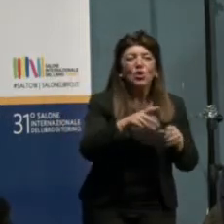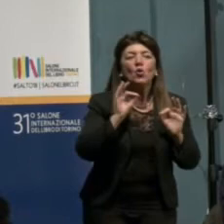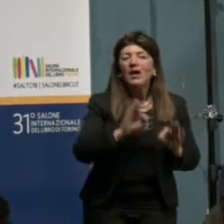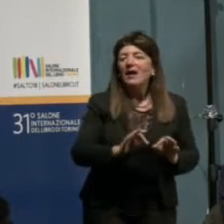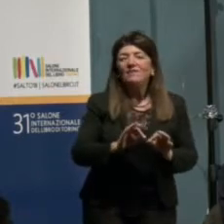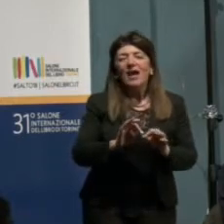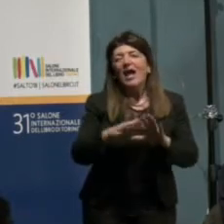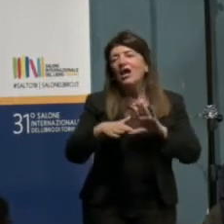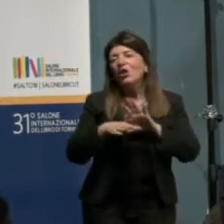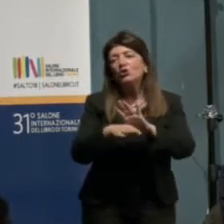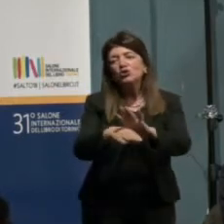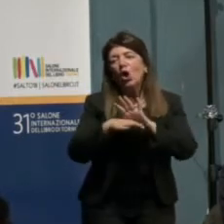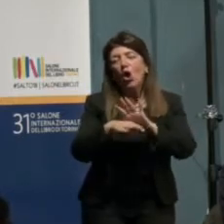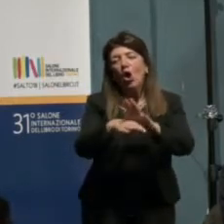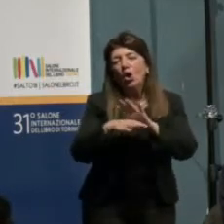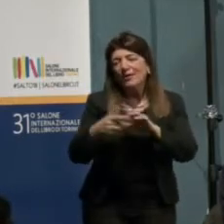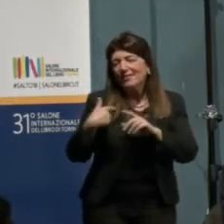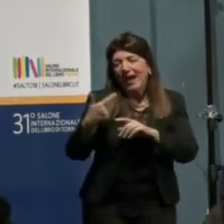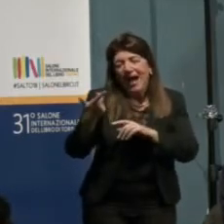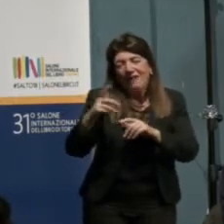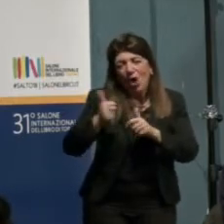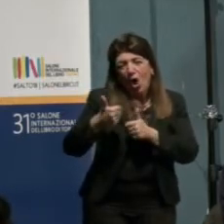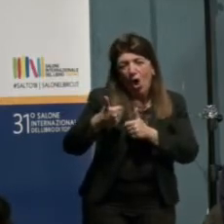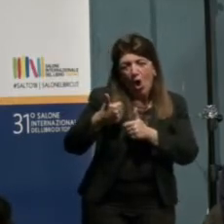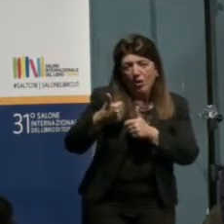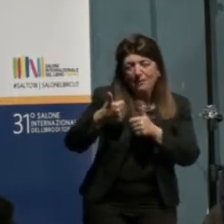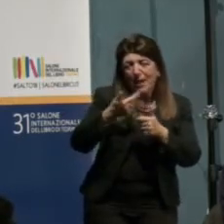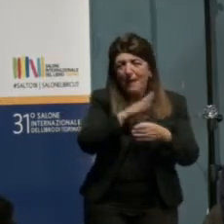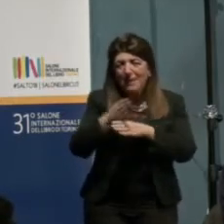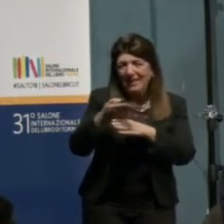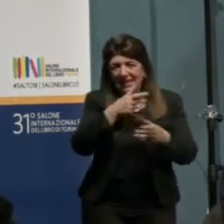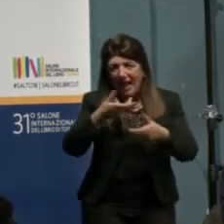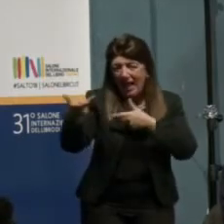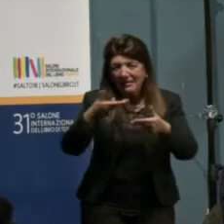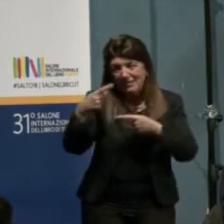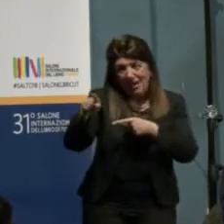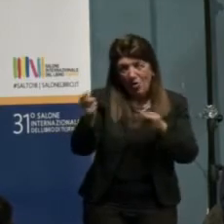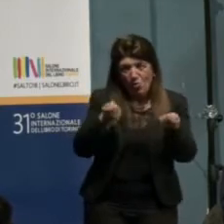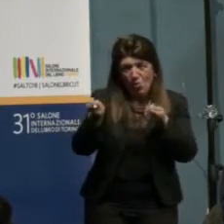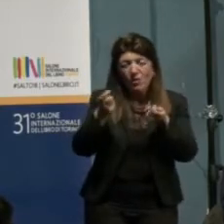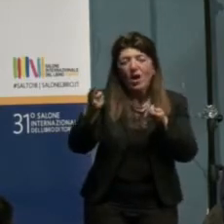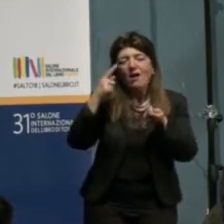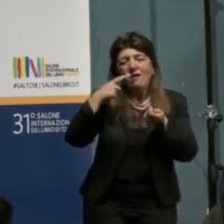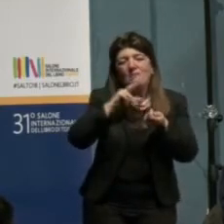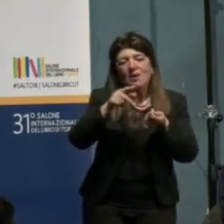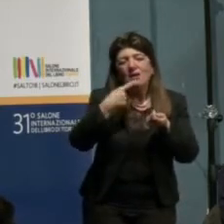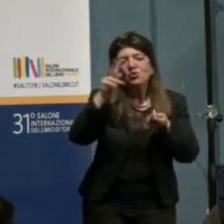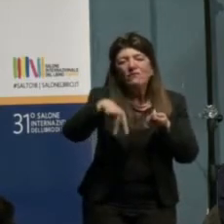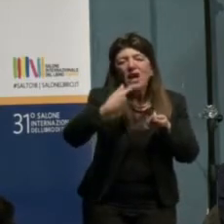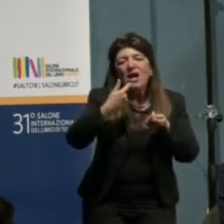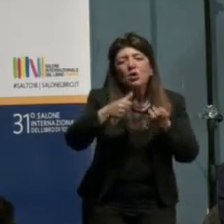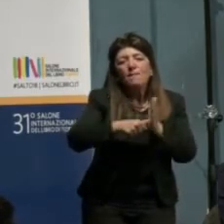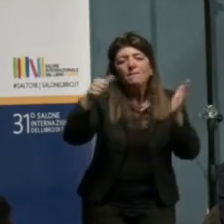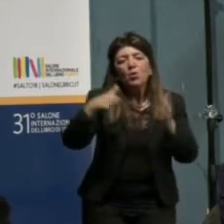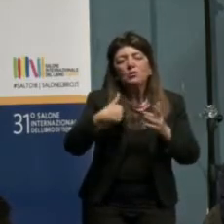dopo dirò una cosa sulla scorta mediatica ha parlato punto che è importante illuminare insieme è importante fare